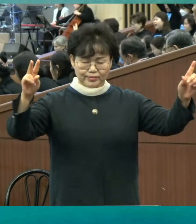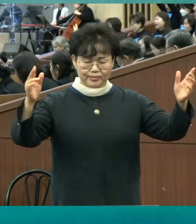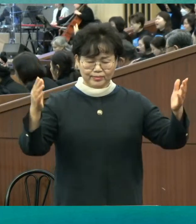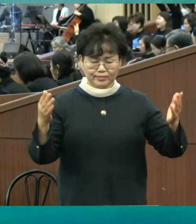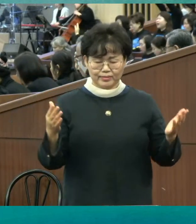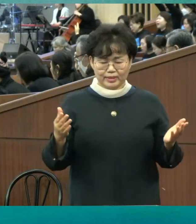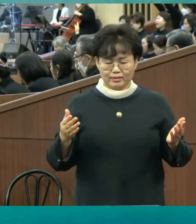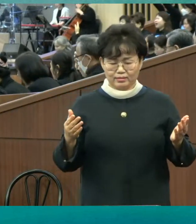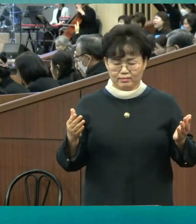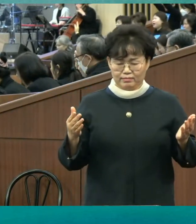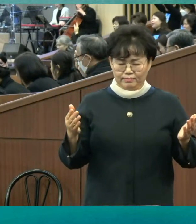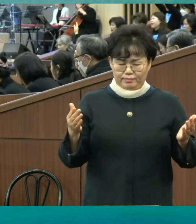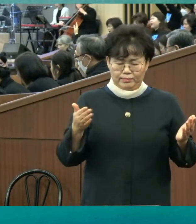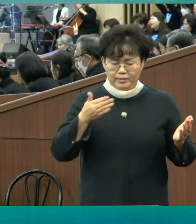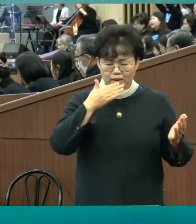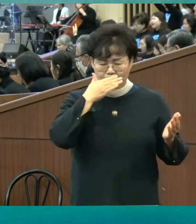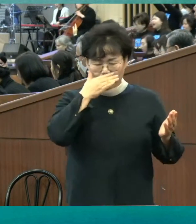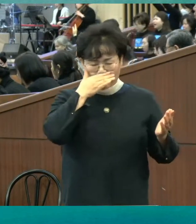주여,